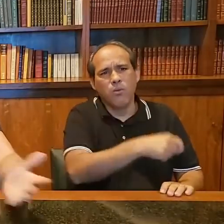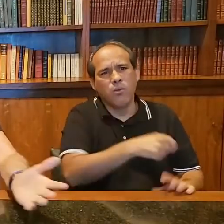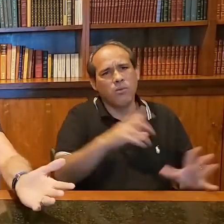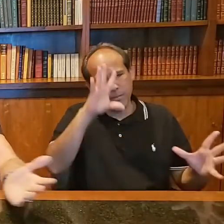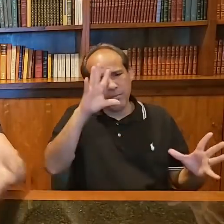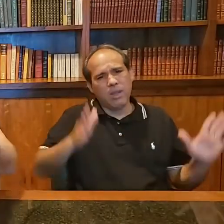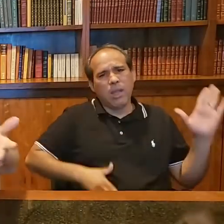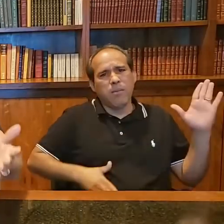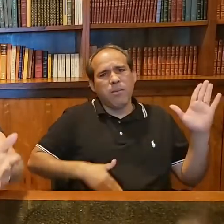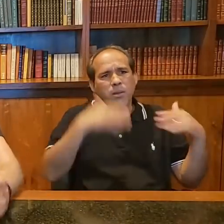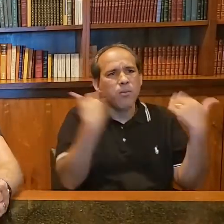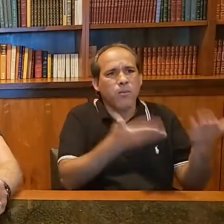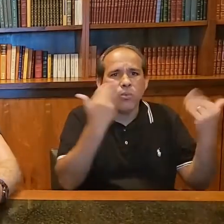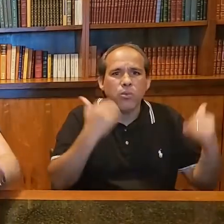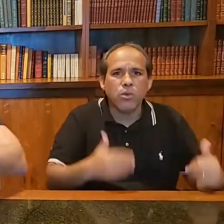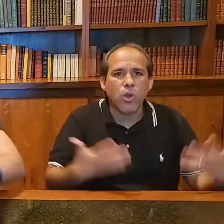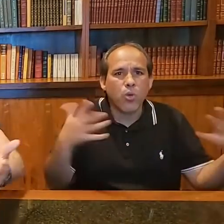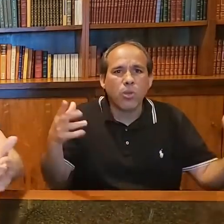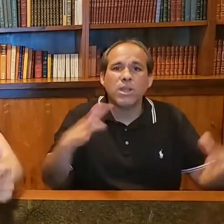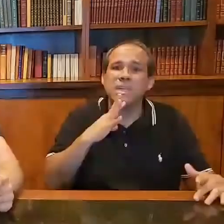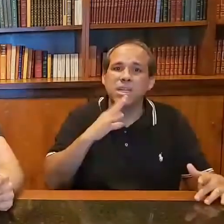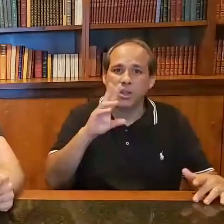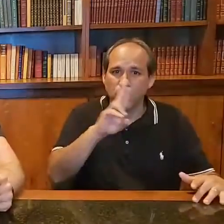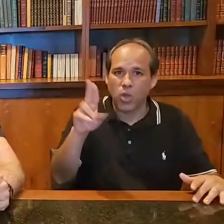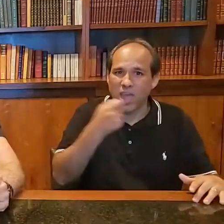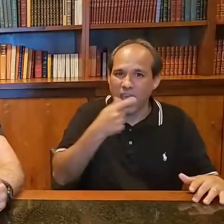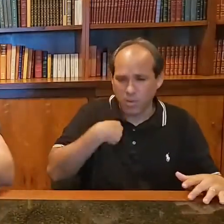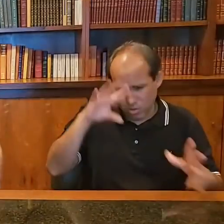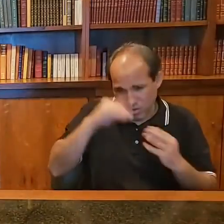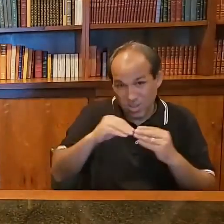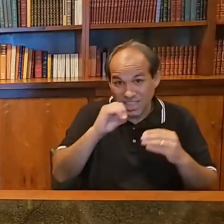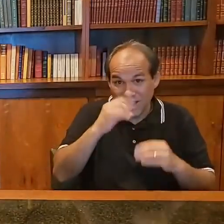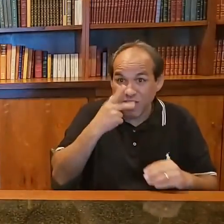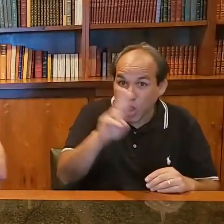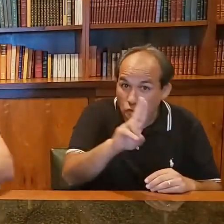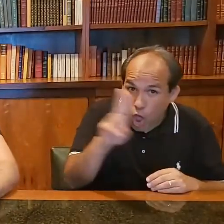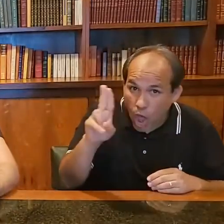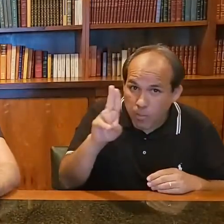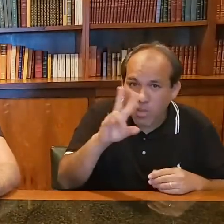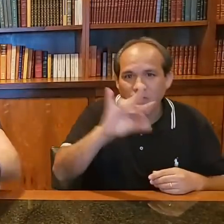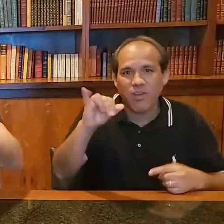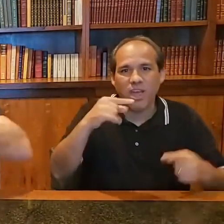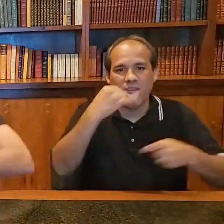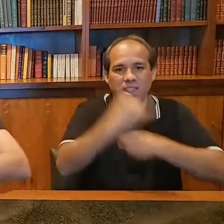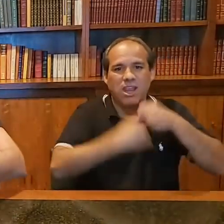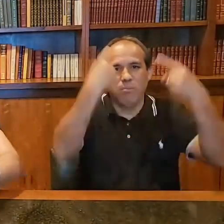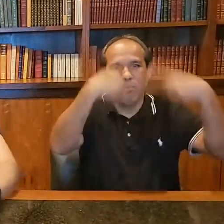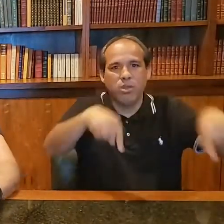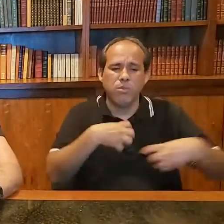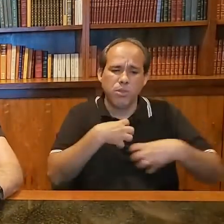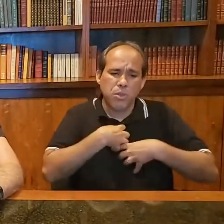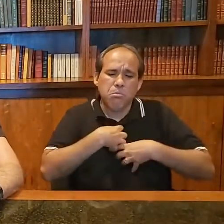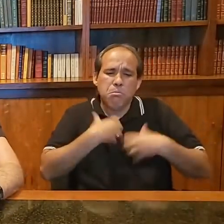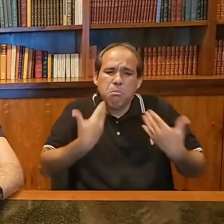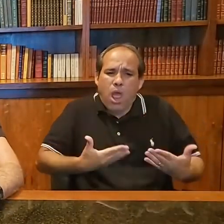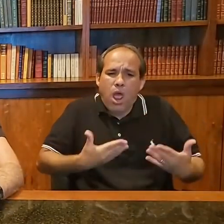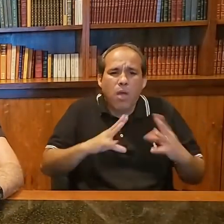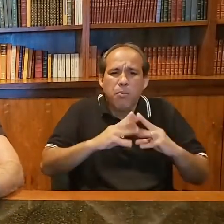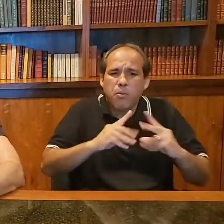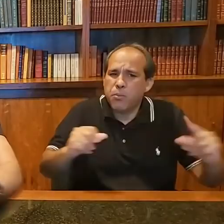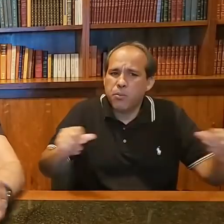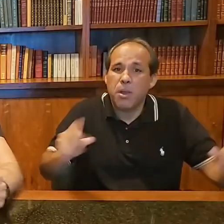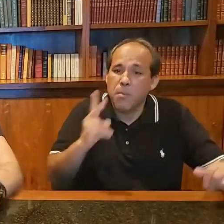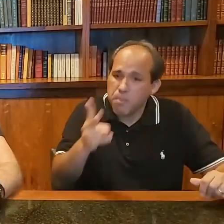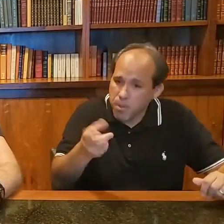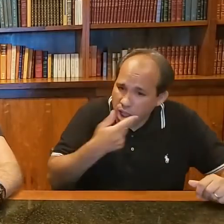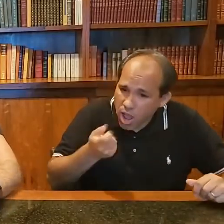falar aqui para não cair a minha live, né? Eu tomei aquele remédio. Senti mal há poucas semanas. Tomei o meu remédio também. O